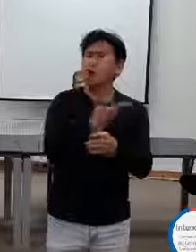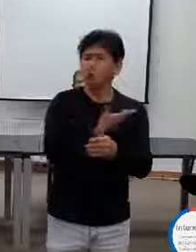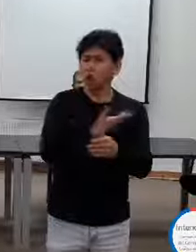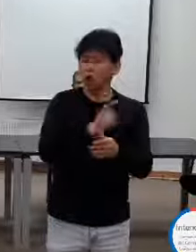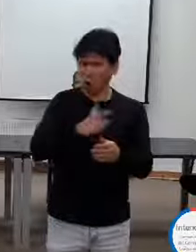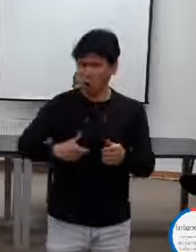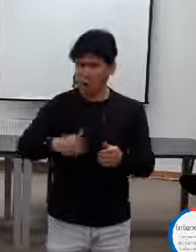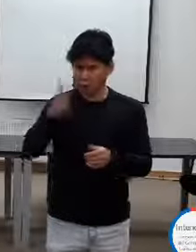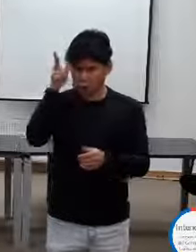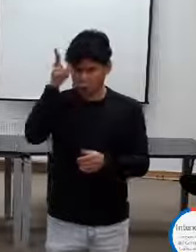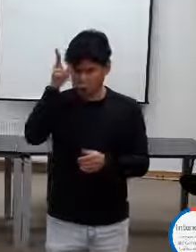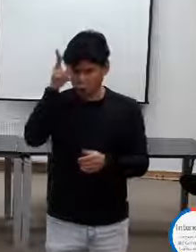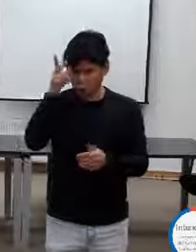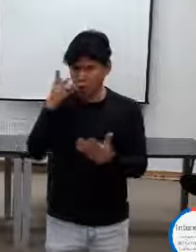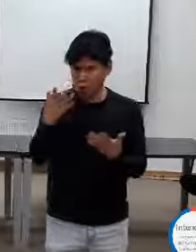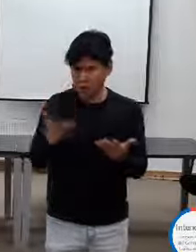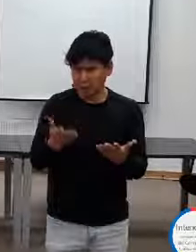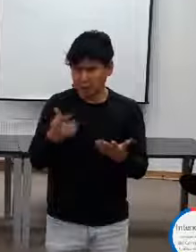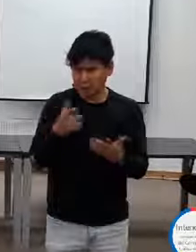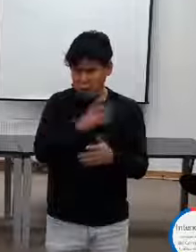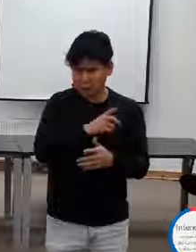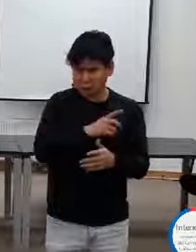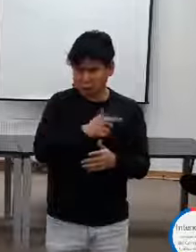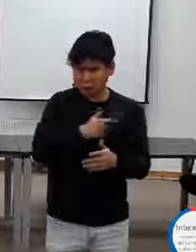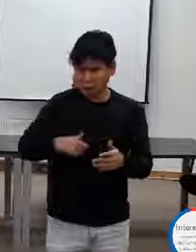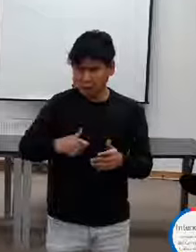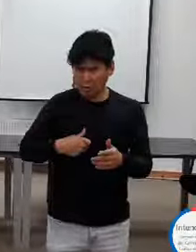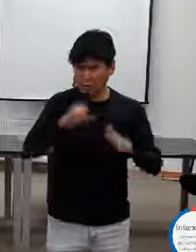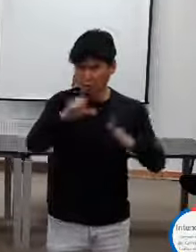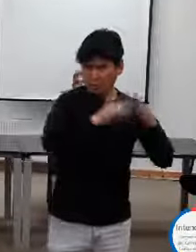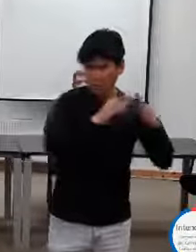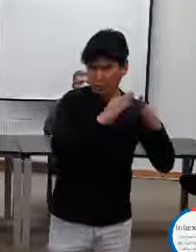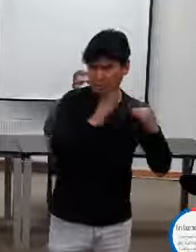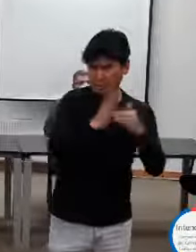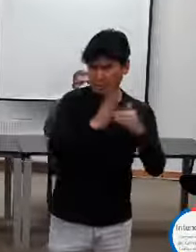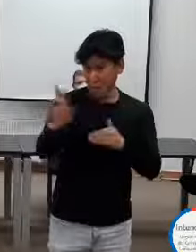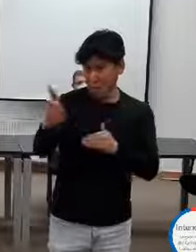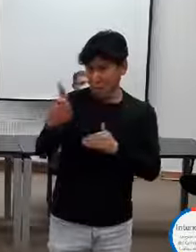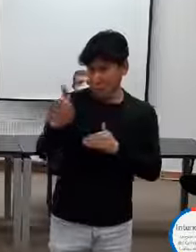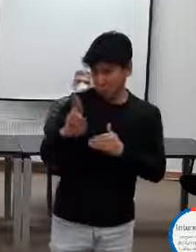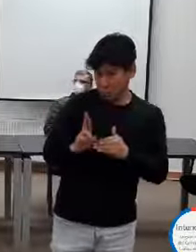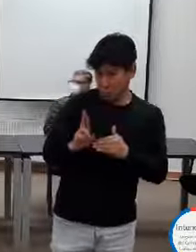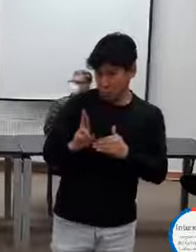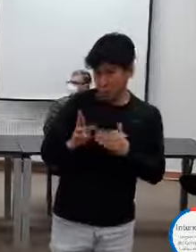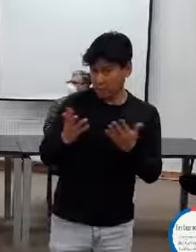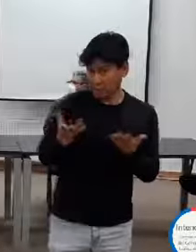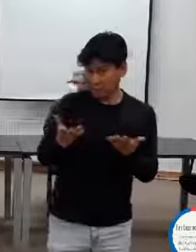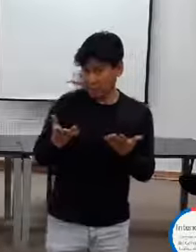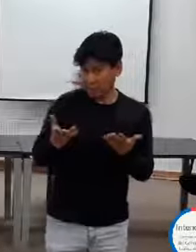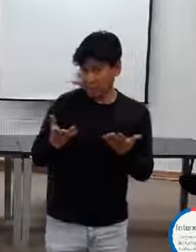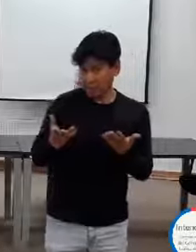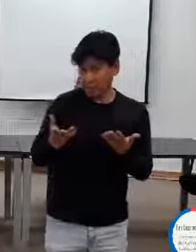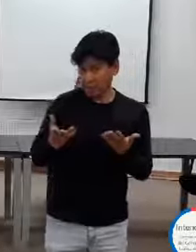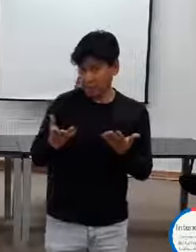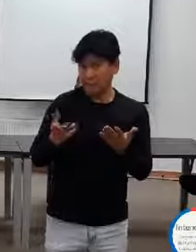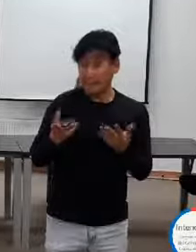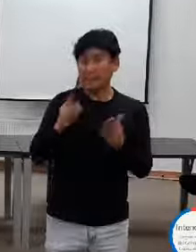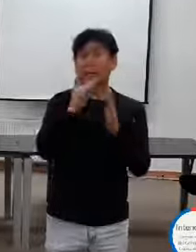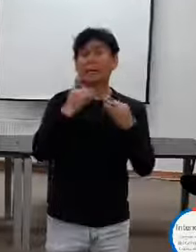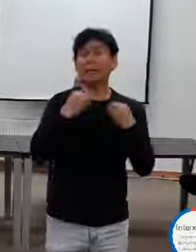de Coyhaique habría, o sea, estaría en cuarentena a la espera de resultados, según lo que usted mencionaba, de su